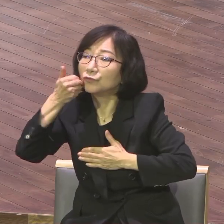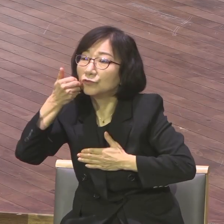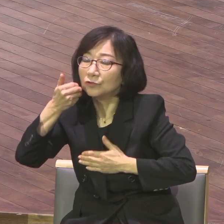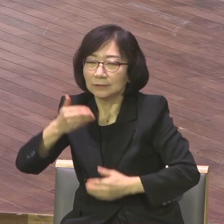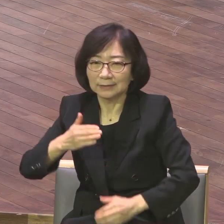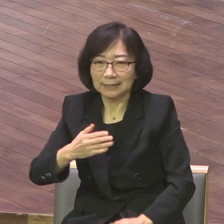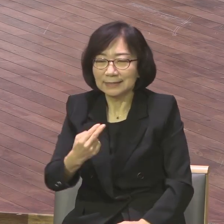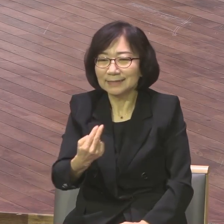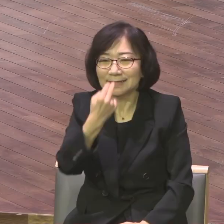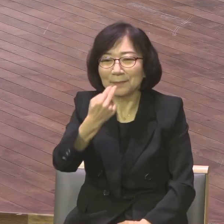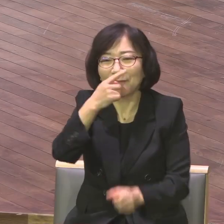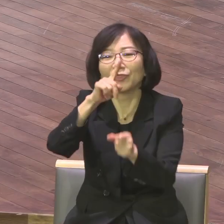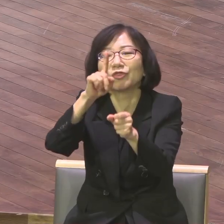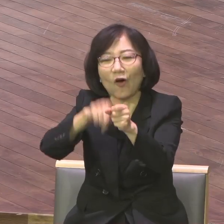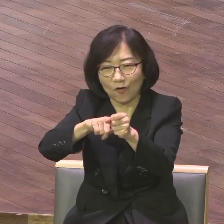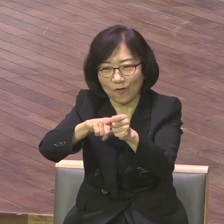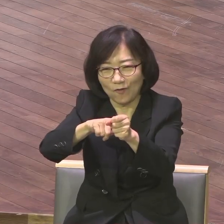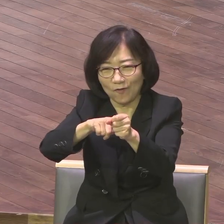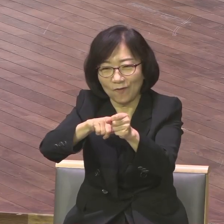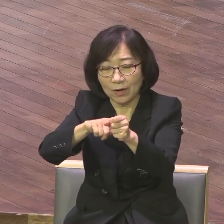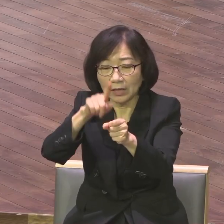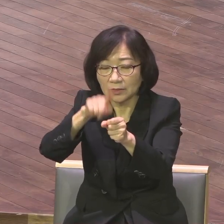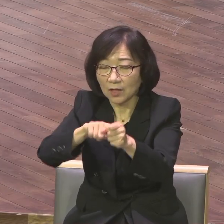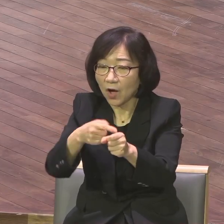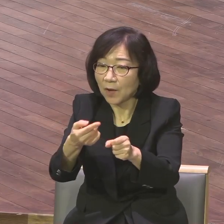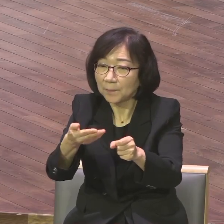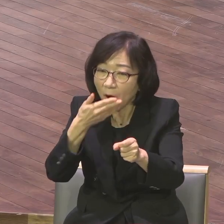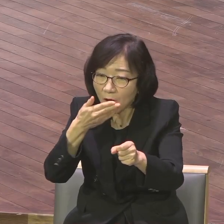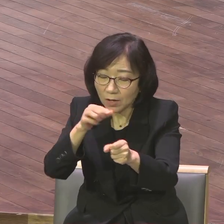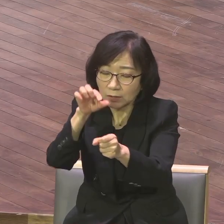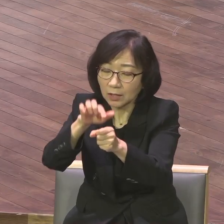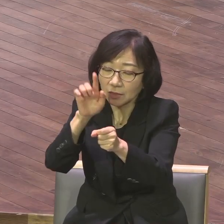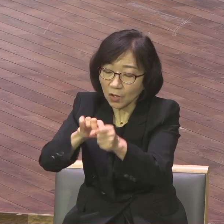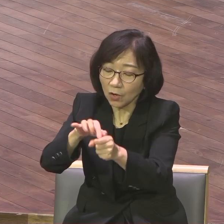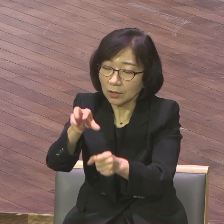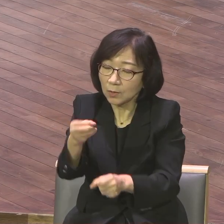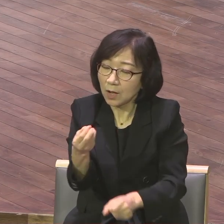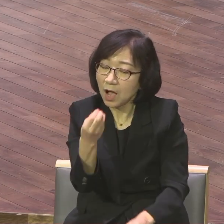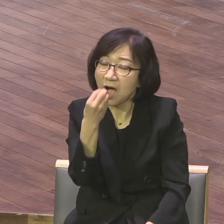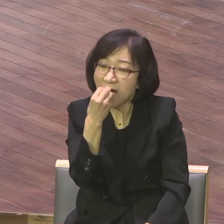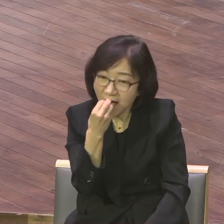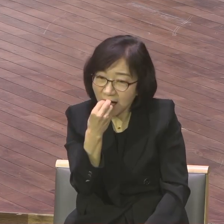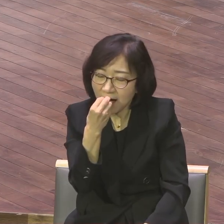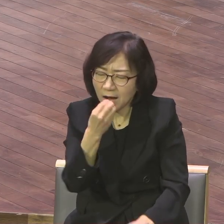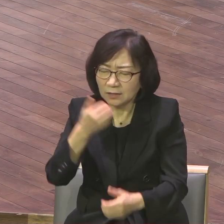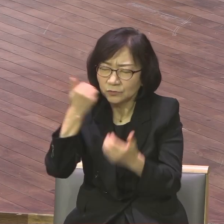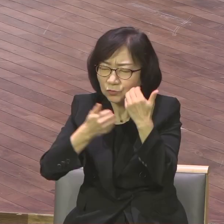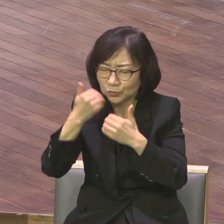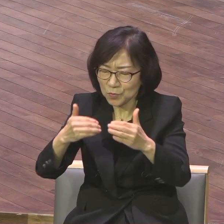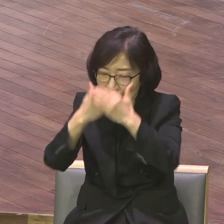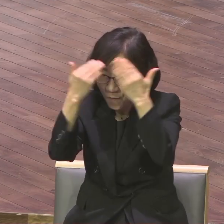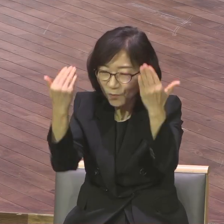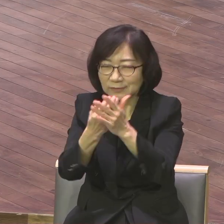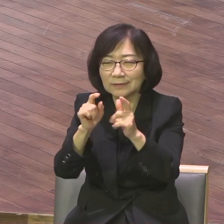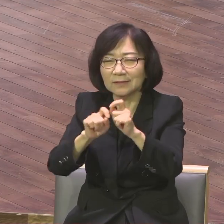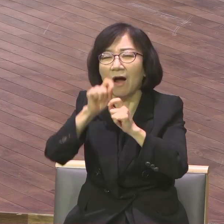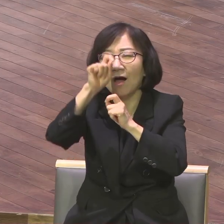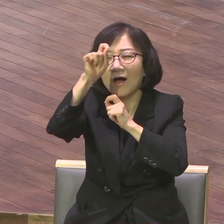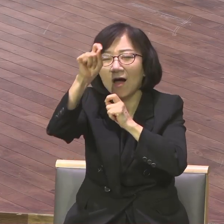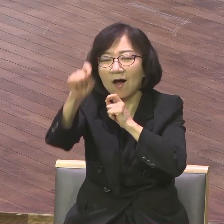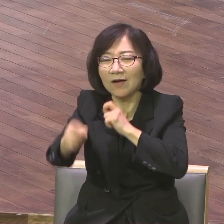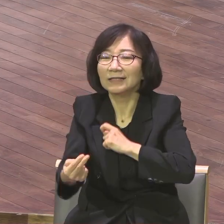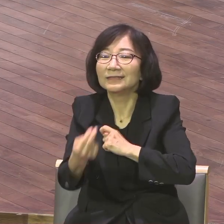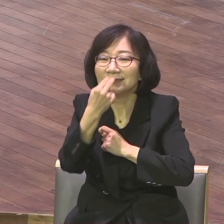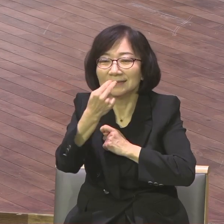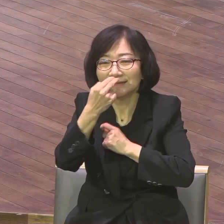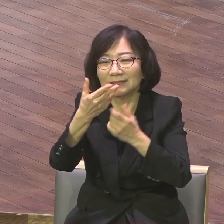떡을 먹는 자는 누구든지 그랬어요. 누구든지 영생하는 축복을 받게 된다라는